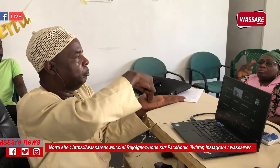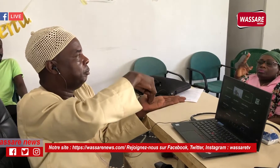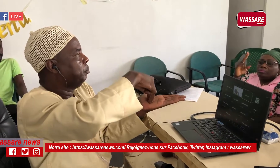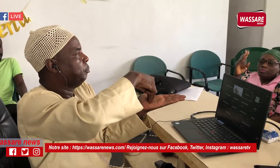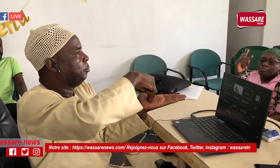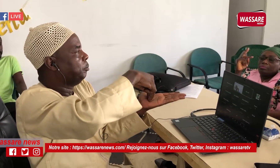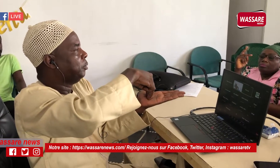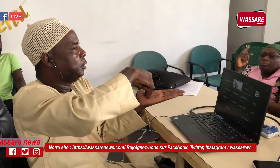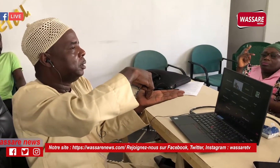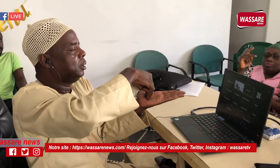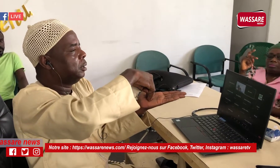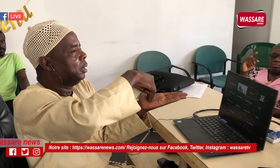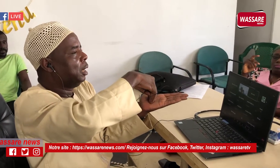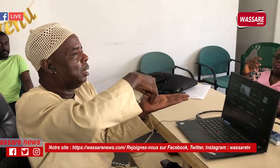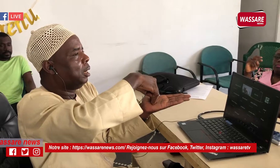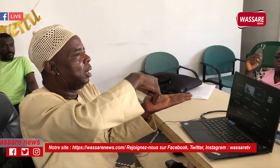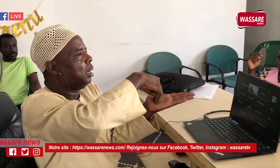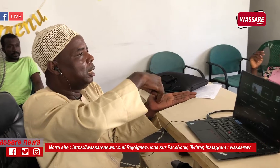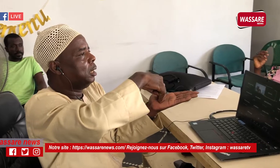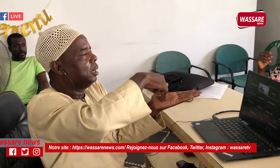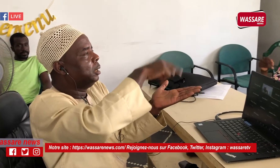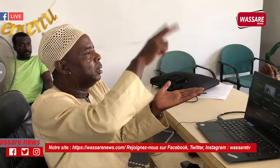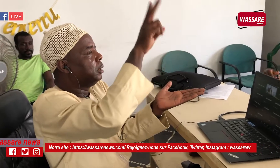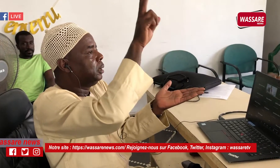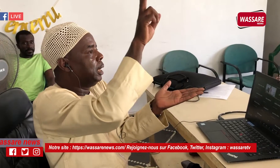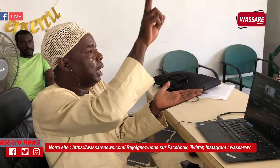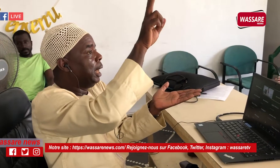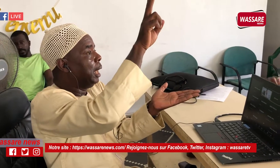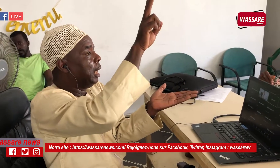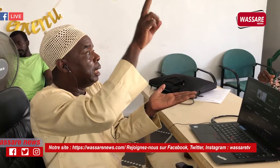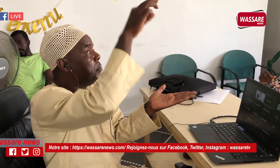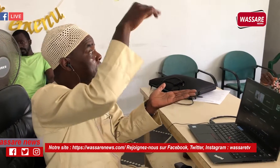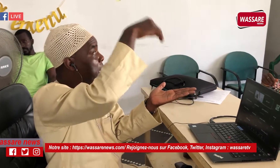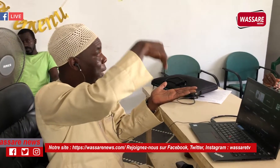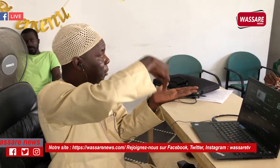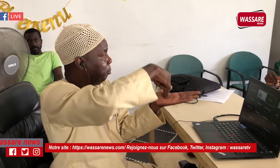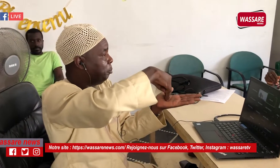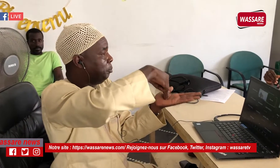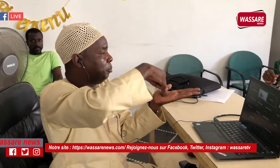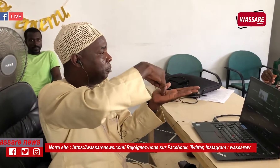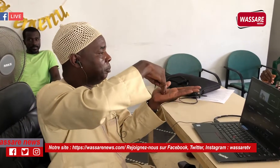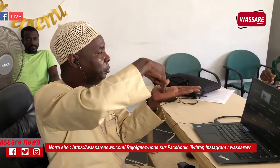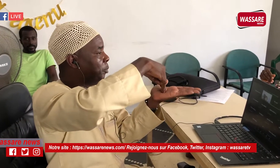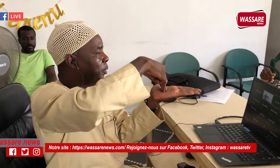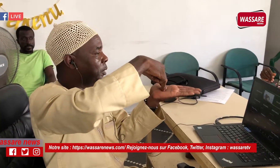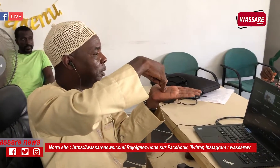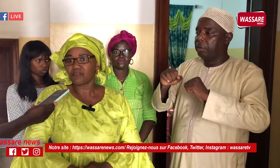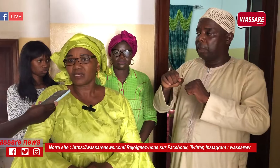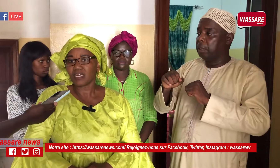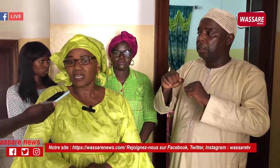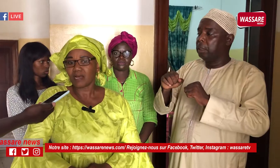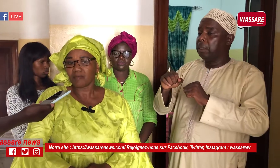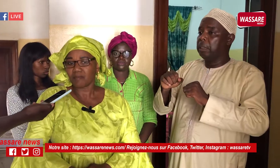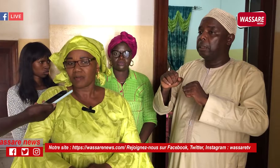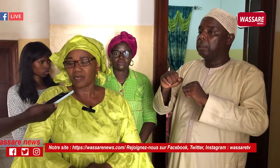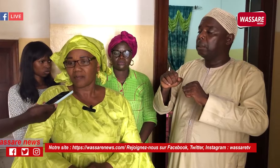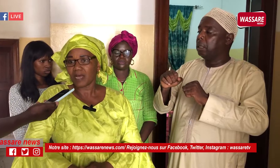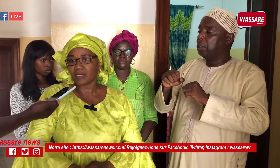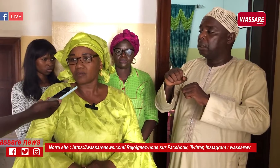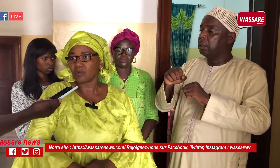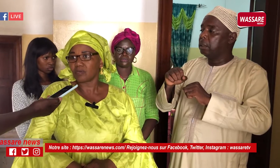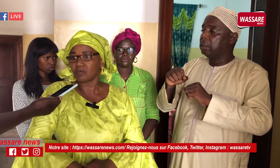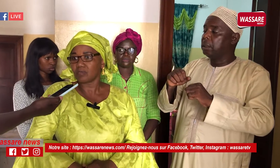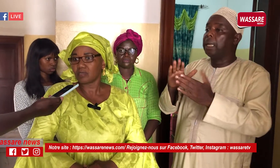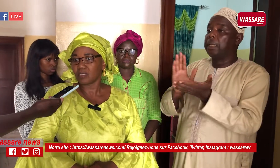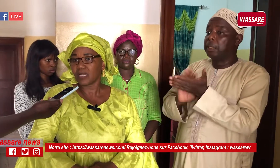femmes, on avait fait une activité dans les écoles inclusives. C'est dans les écoles inclusives, il y a